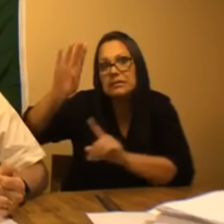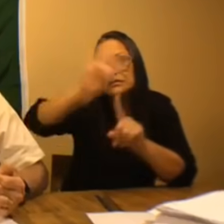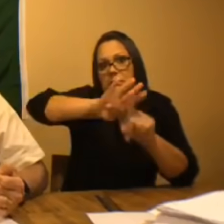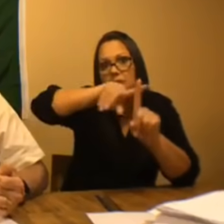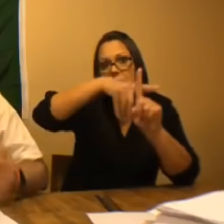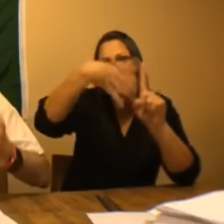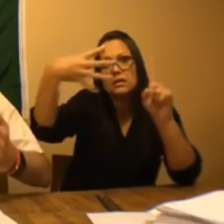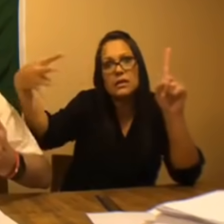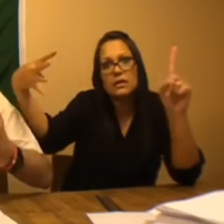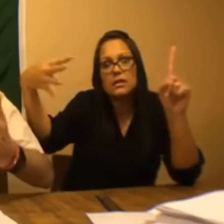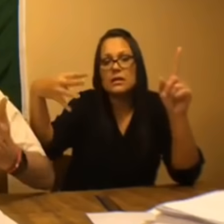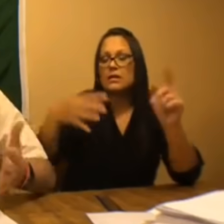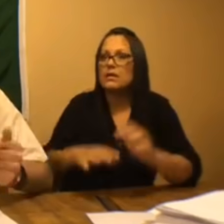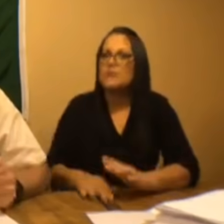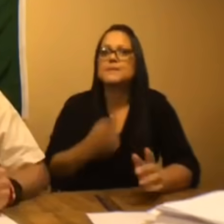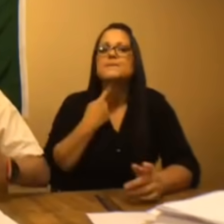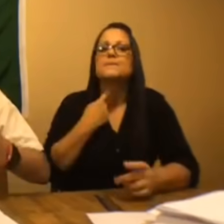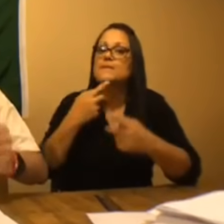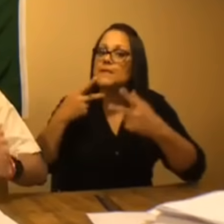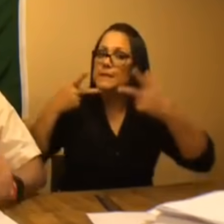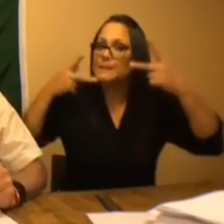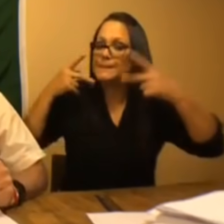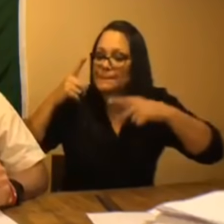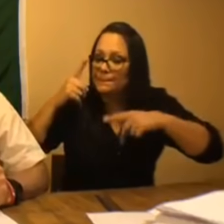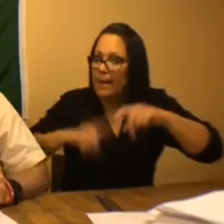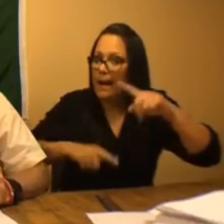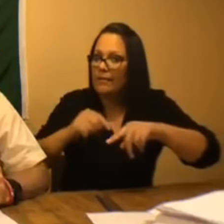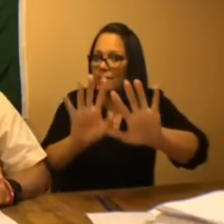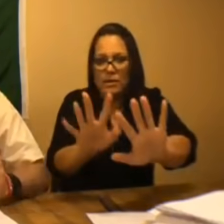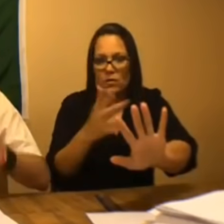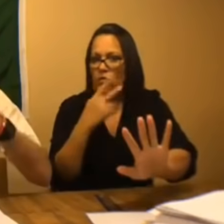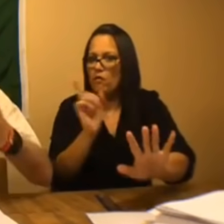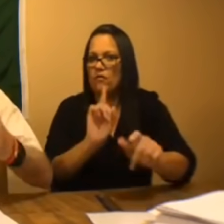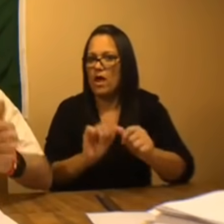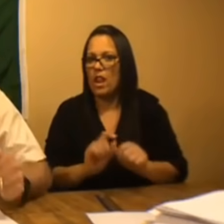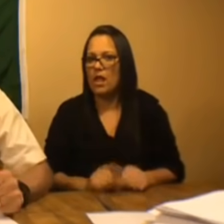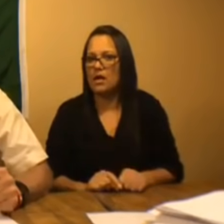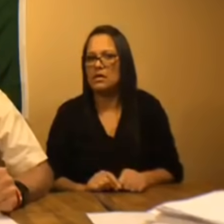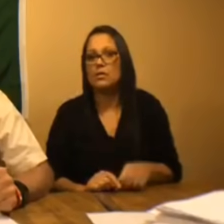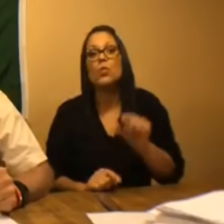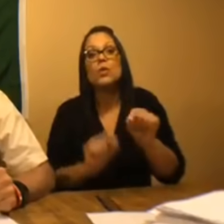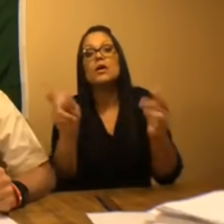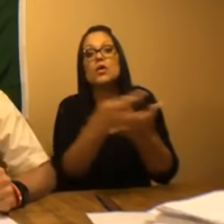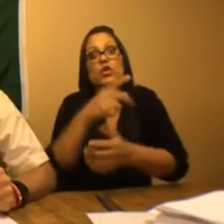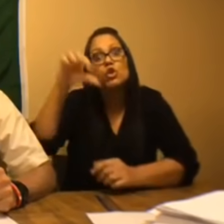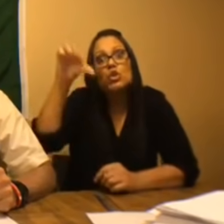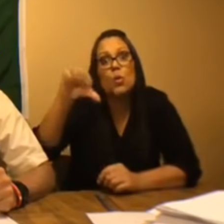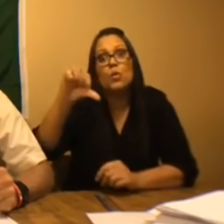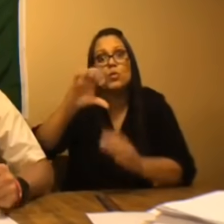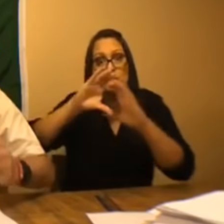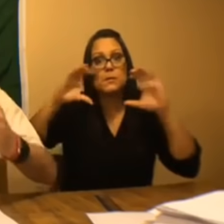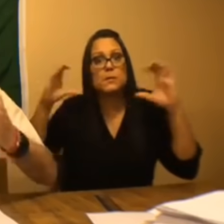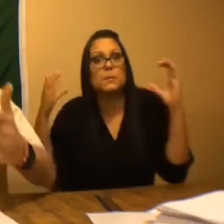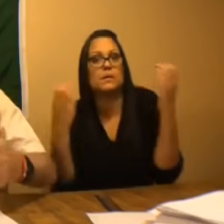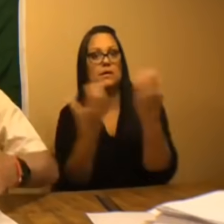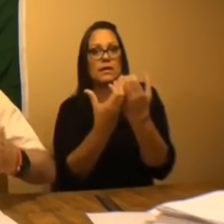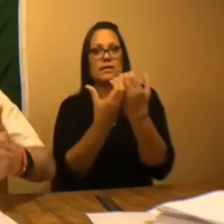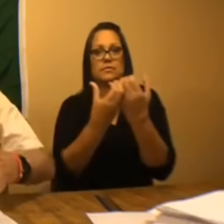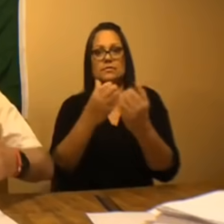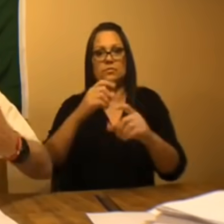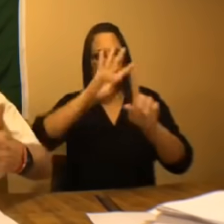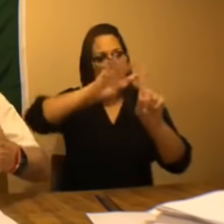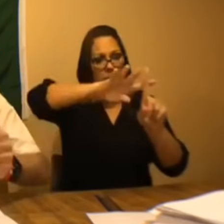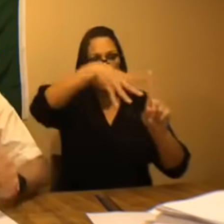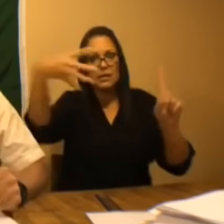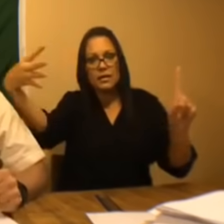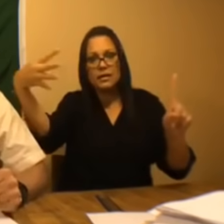infantil. Dá vontade de falar um palavrão aqui, não vou falar. O que queriam naquele momento? É. Estimular a